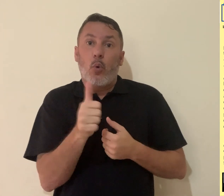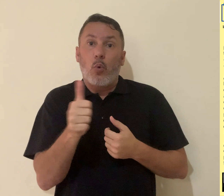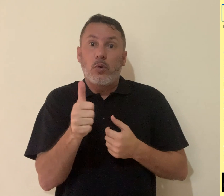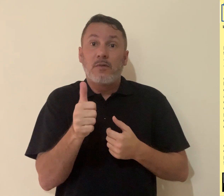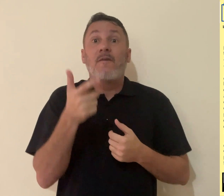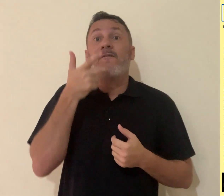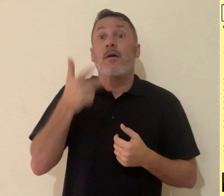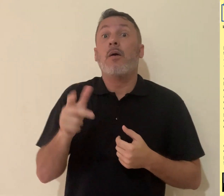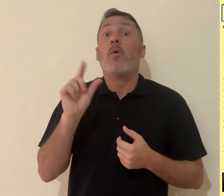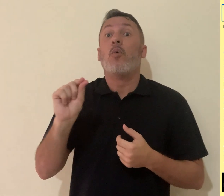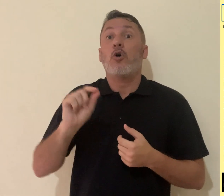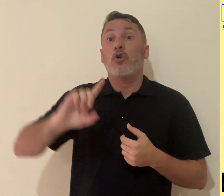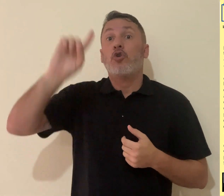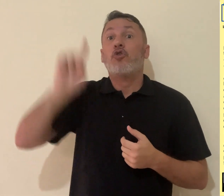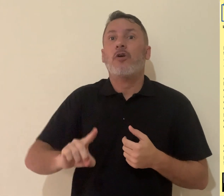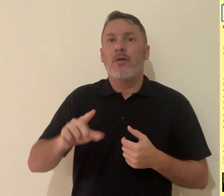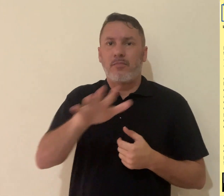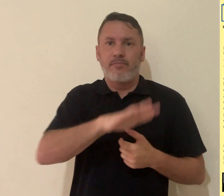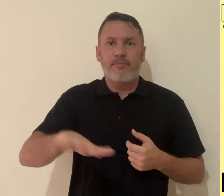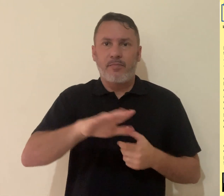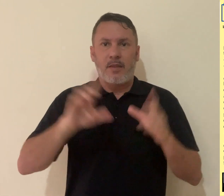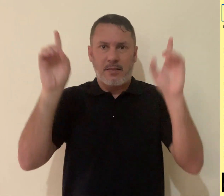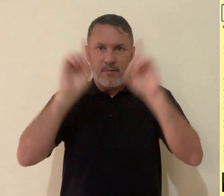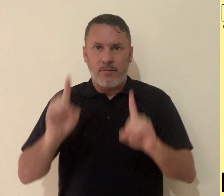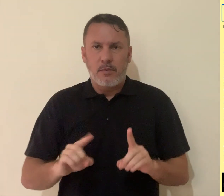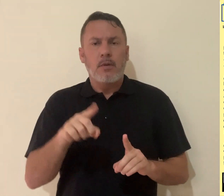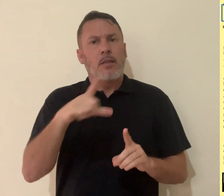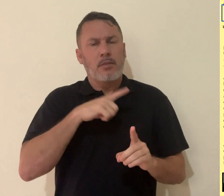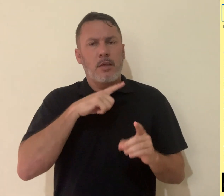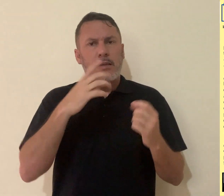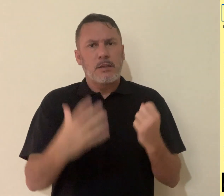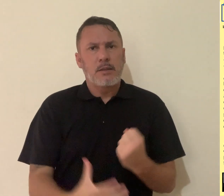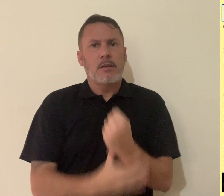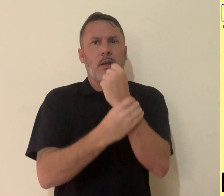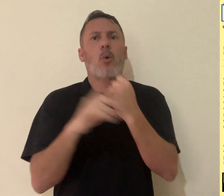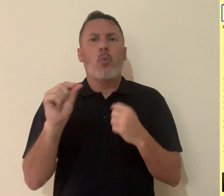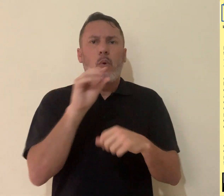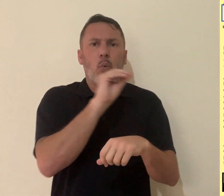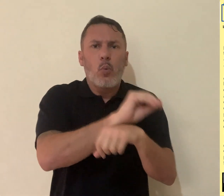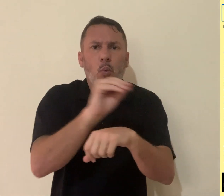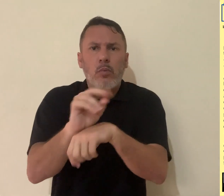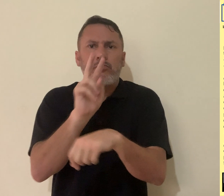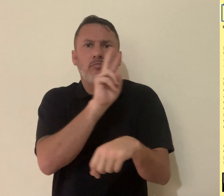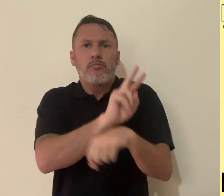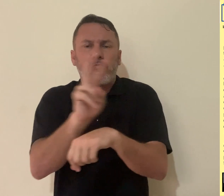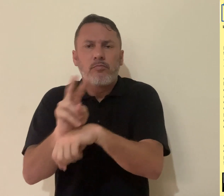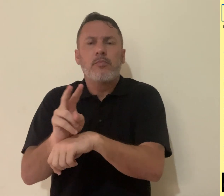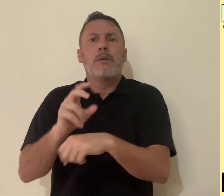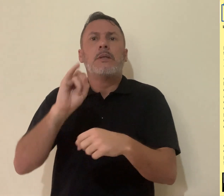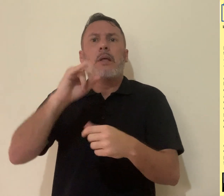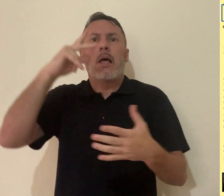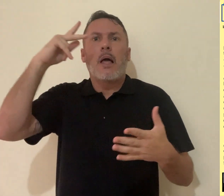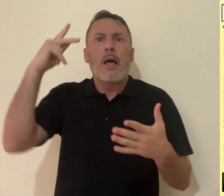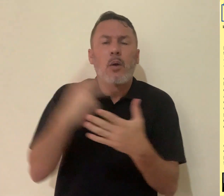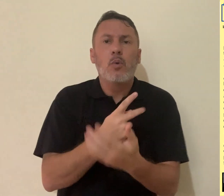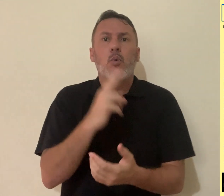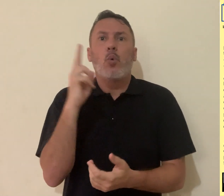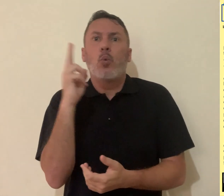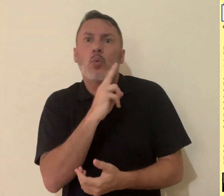artigo 11 o direito das pessoas com deficiência de ter assegurada a proteção ea segurança em situações